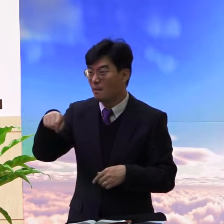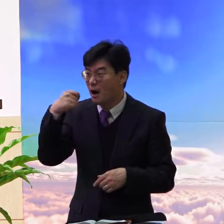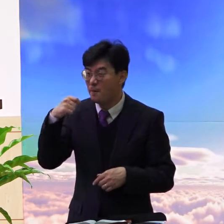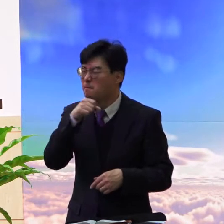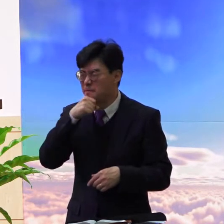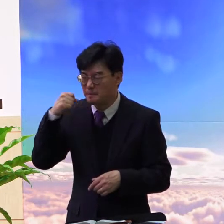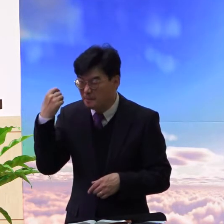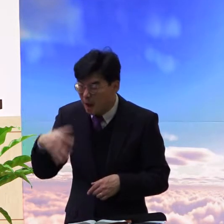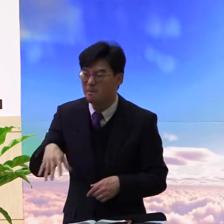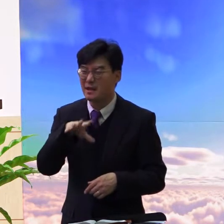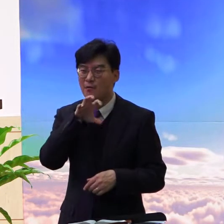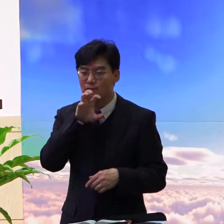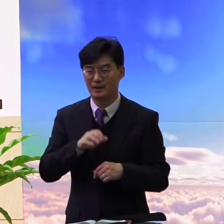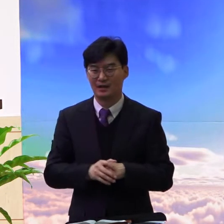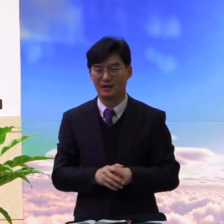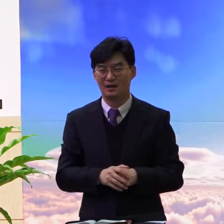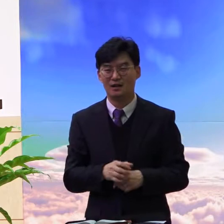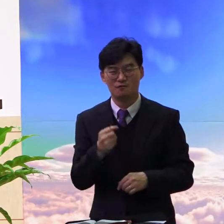불평하고 또 불평하고